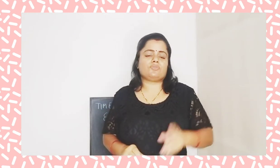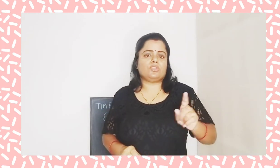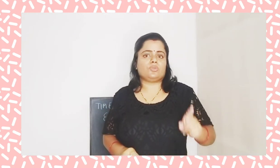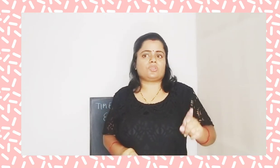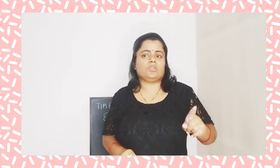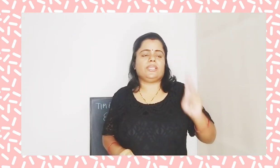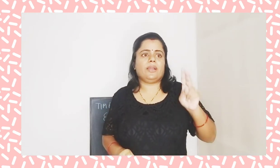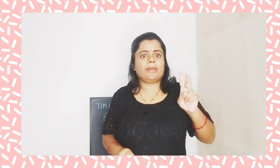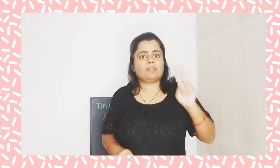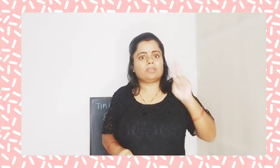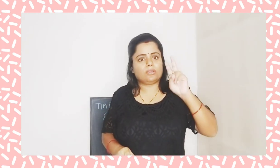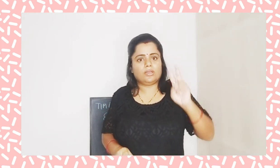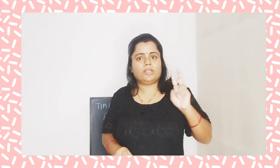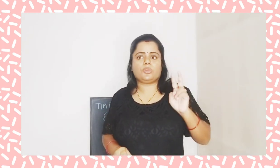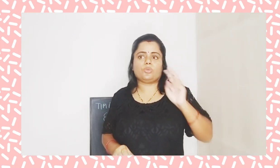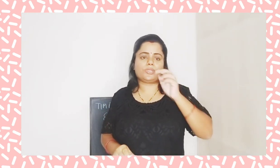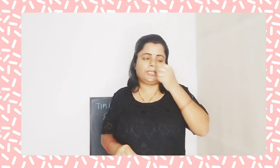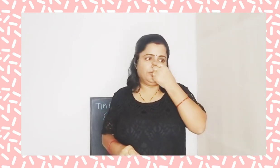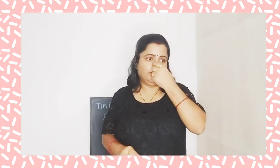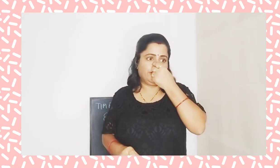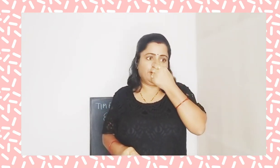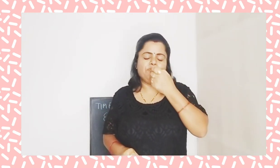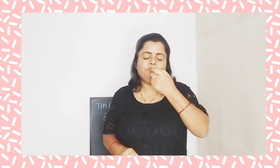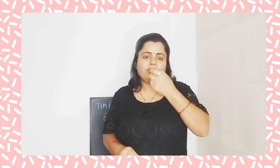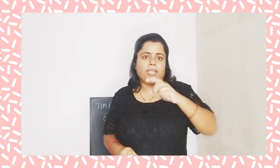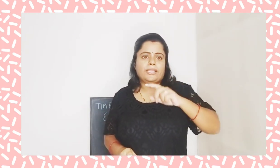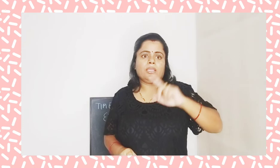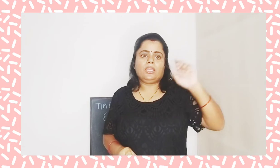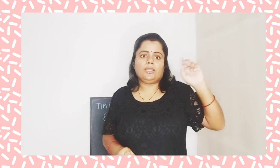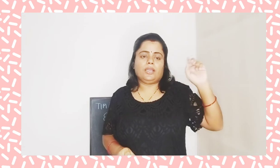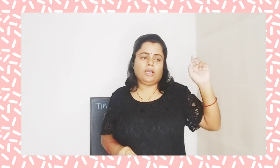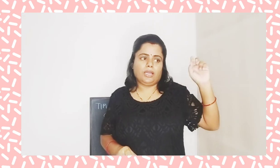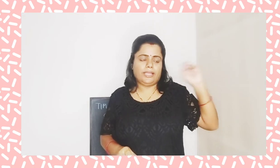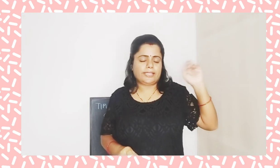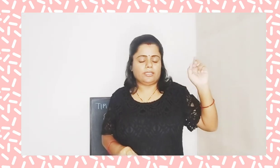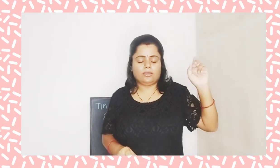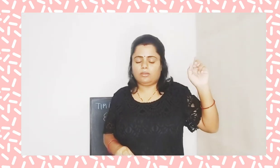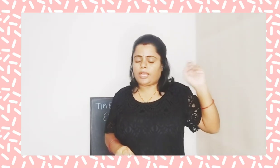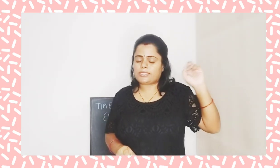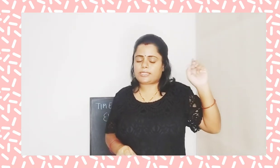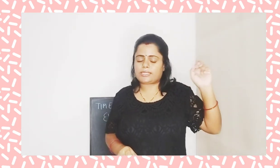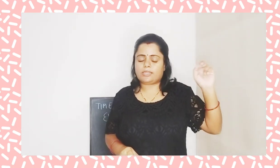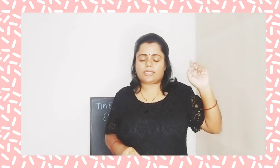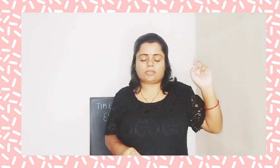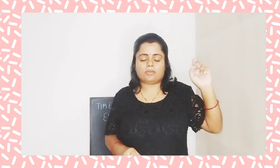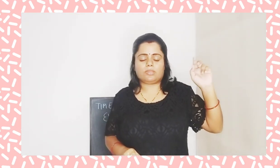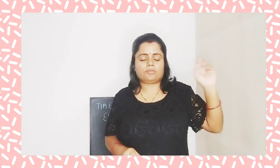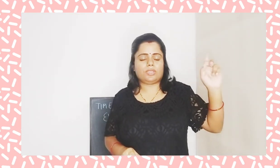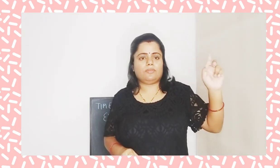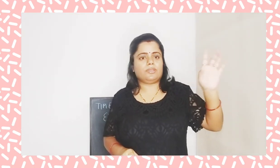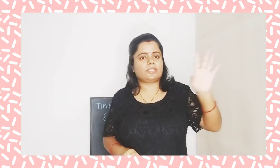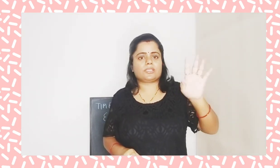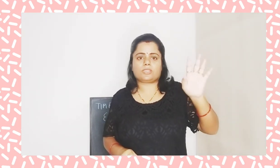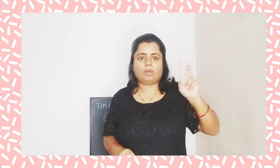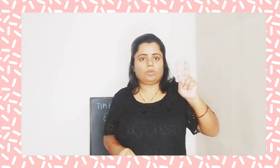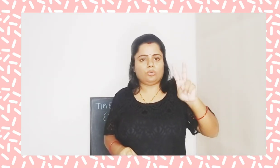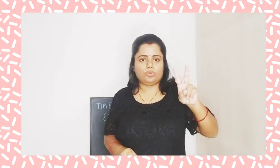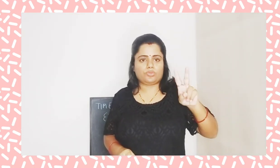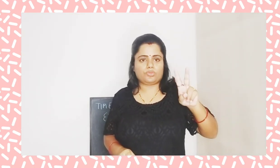use the. ये हमारा third use है the का, right? In our last lesson, lesson number 3, we discussed about two uses of